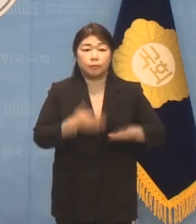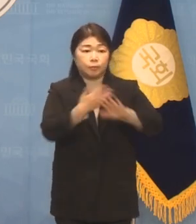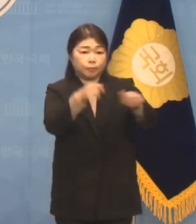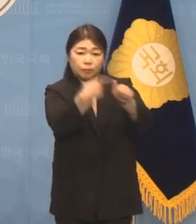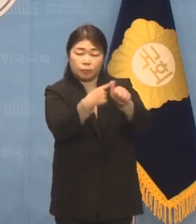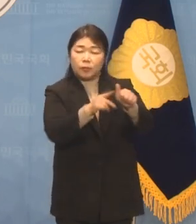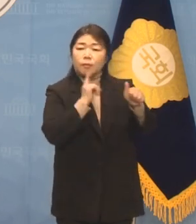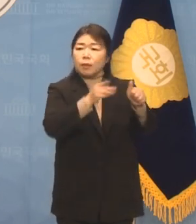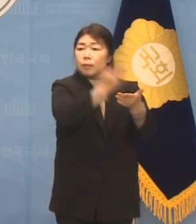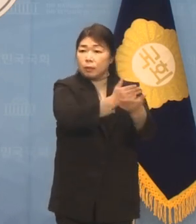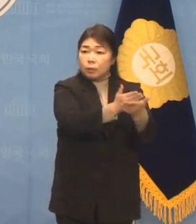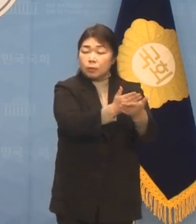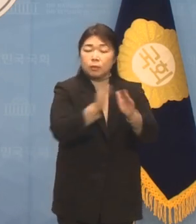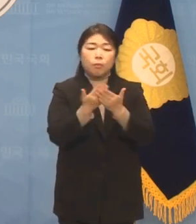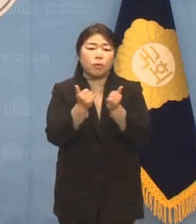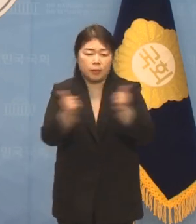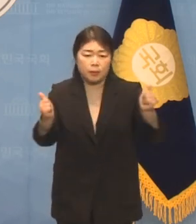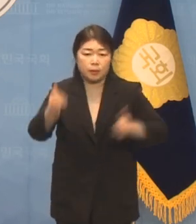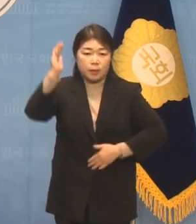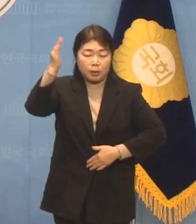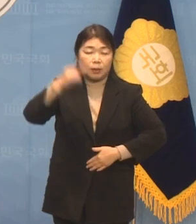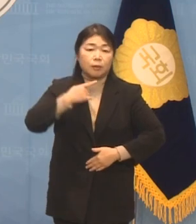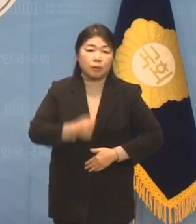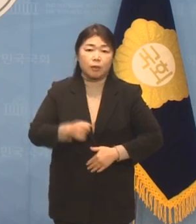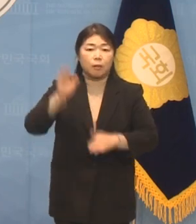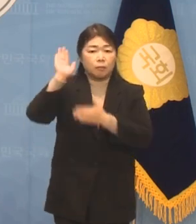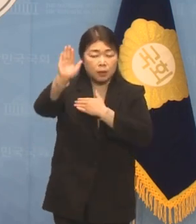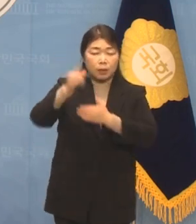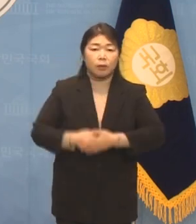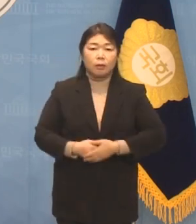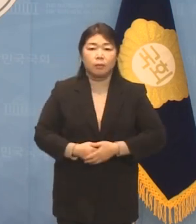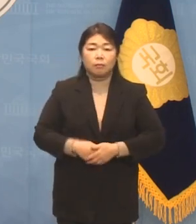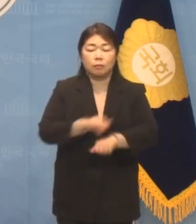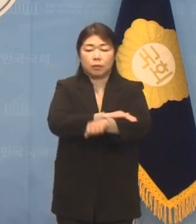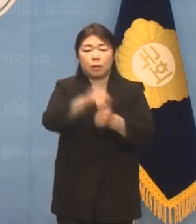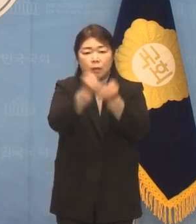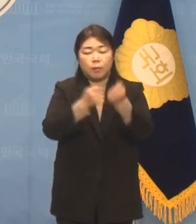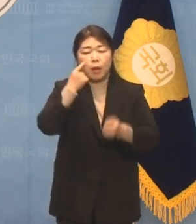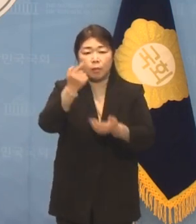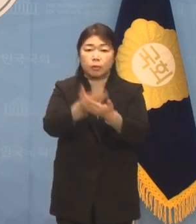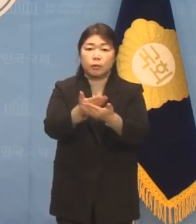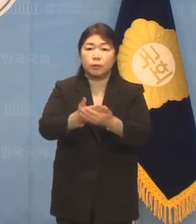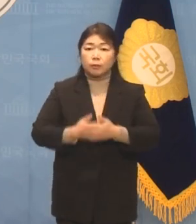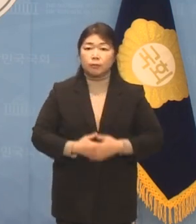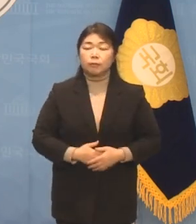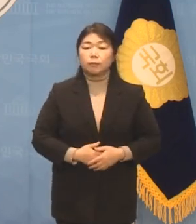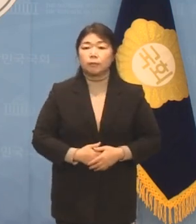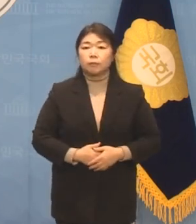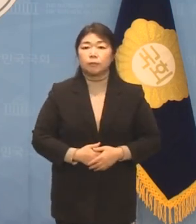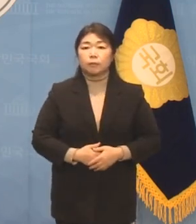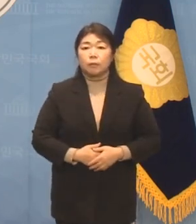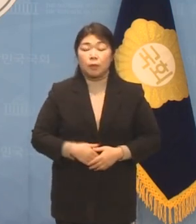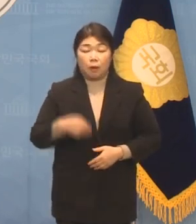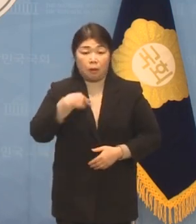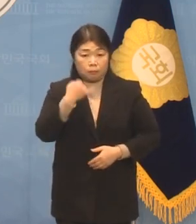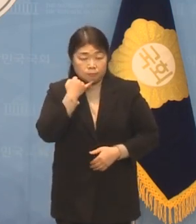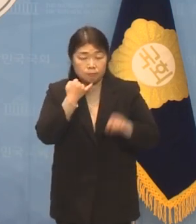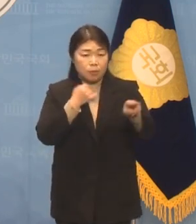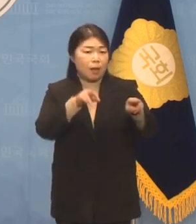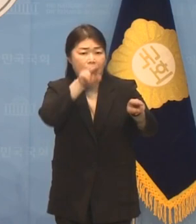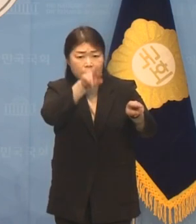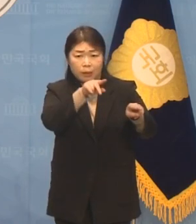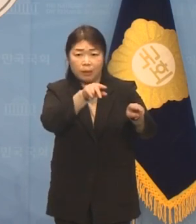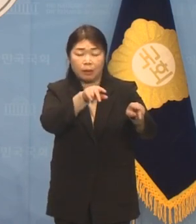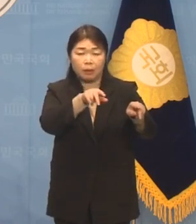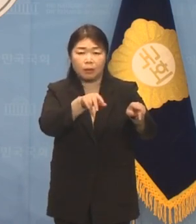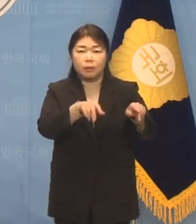말 말고 본인이 만들려는 미래를 말해보십시오. 또한 내로남불의 억지 주장과